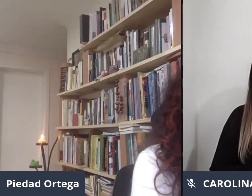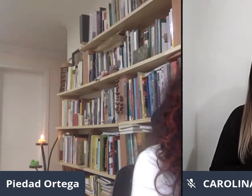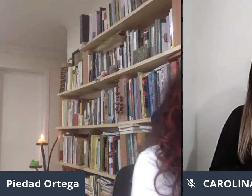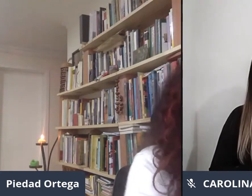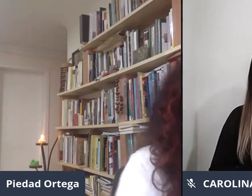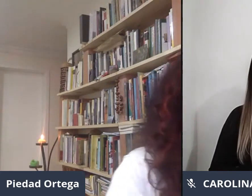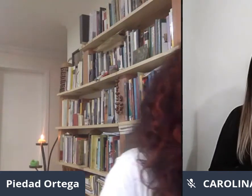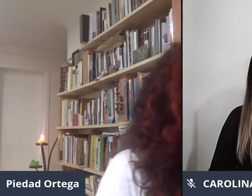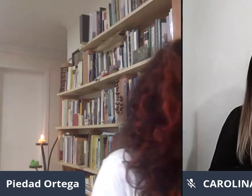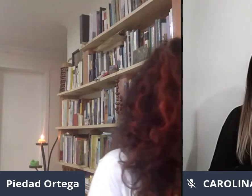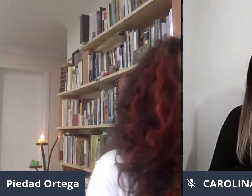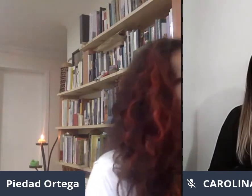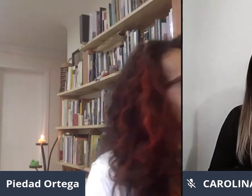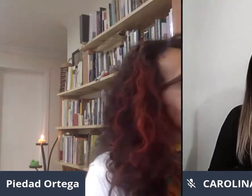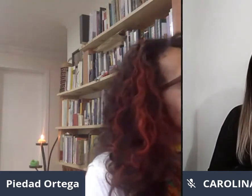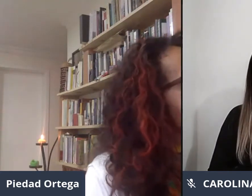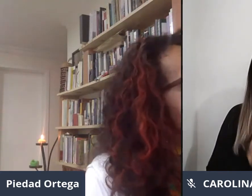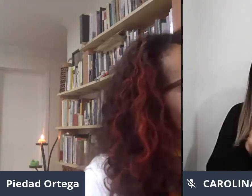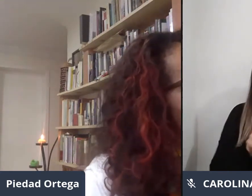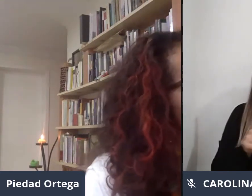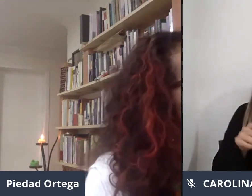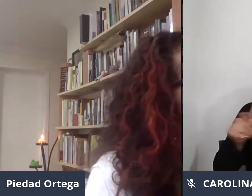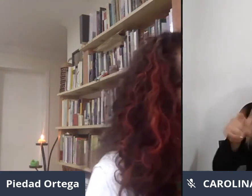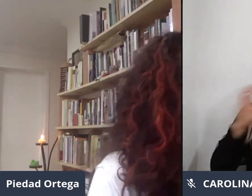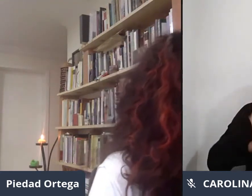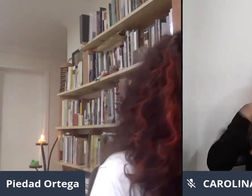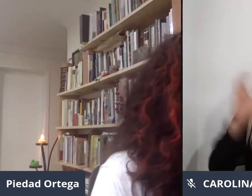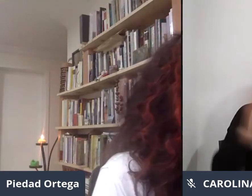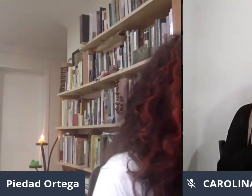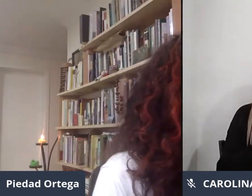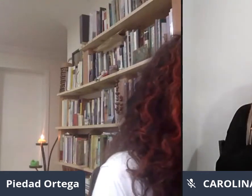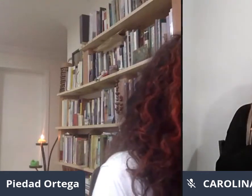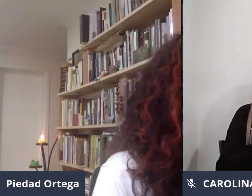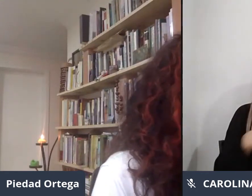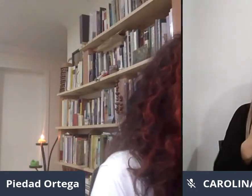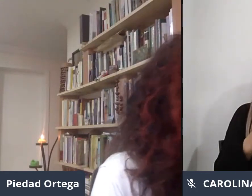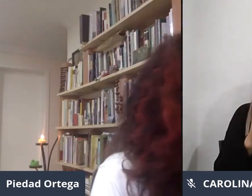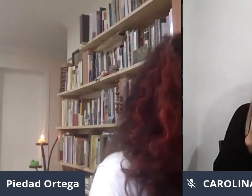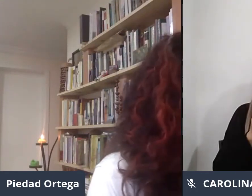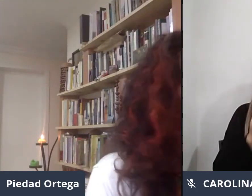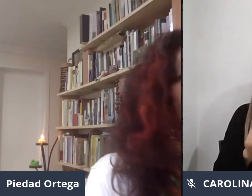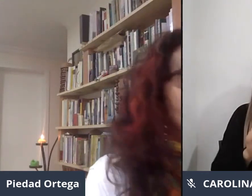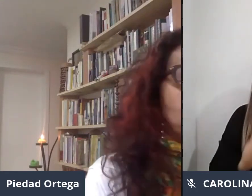la subsistencia y cada lucha reivindicativa